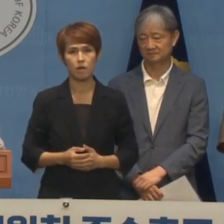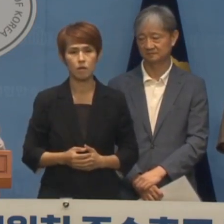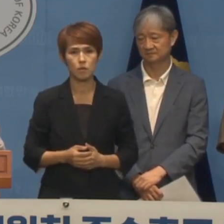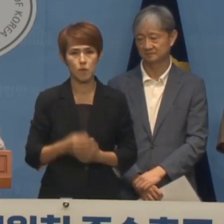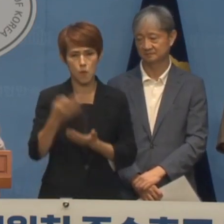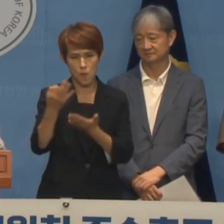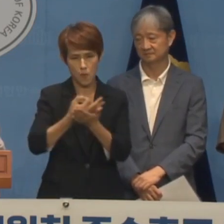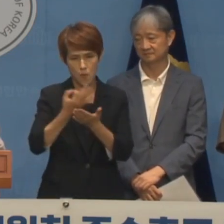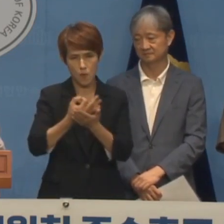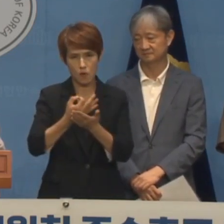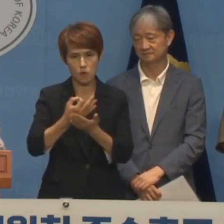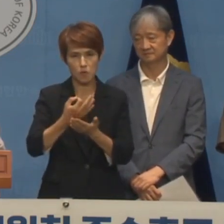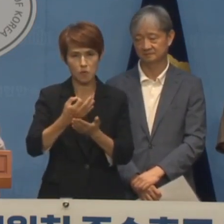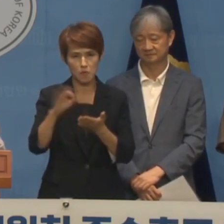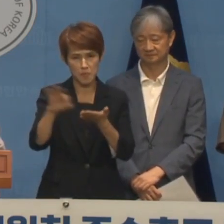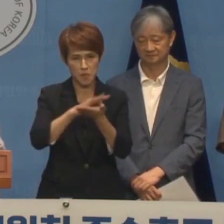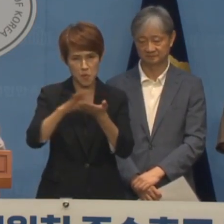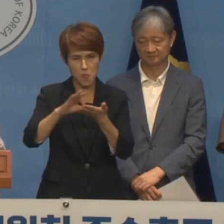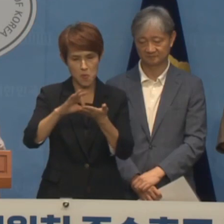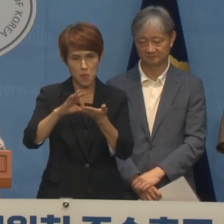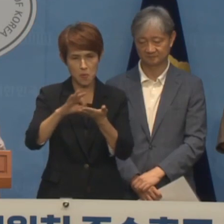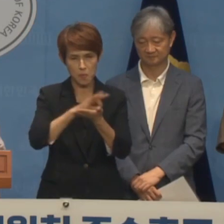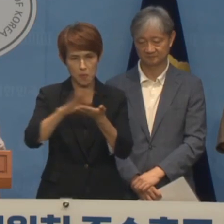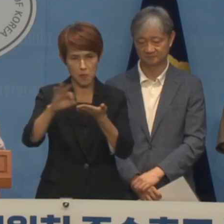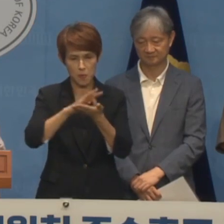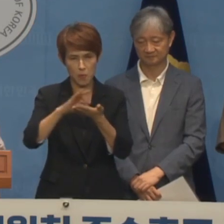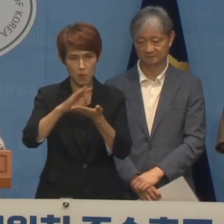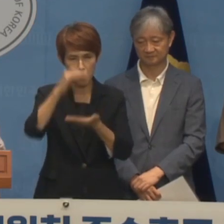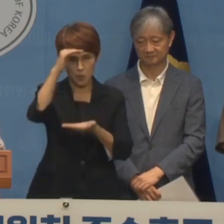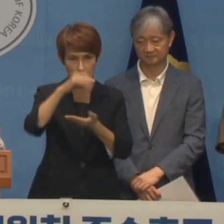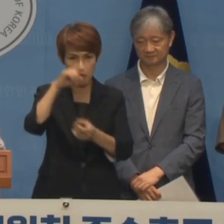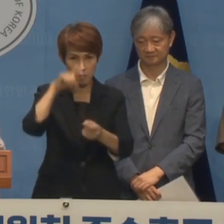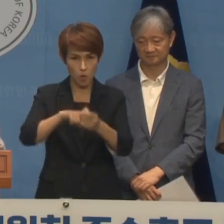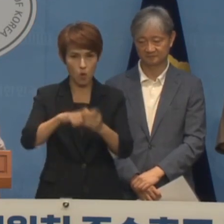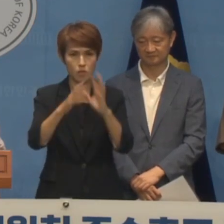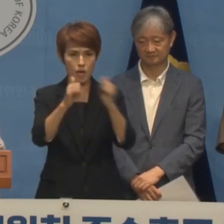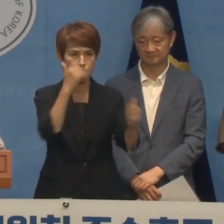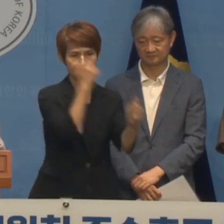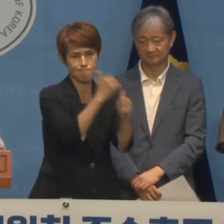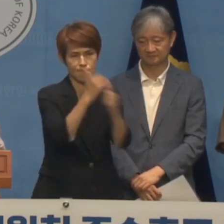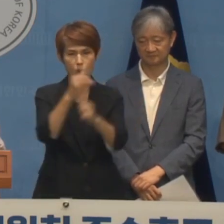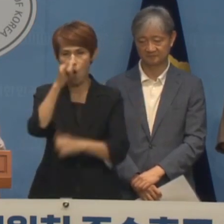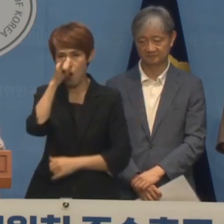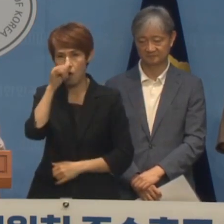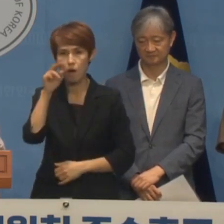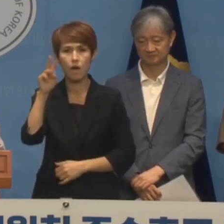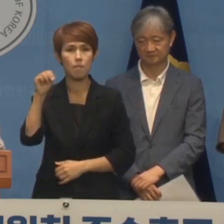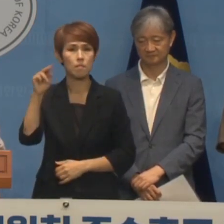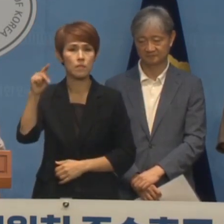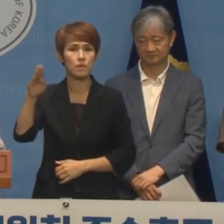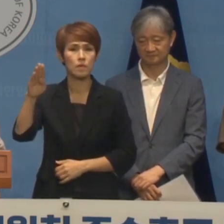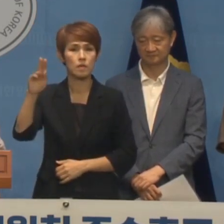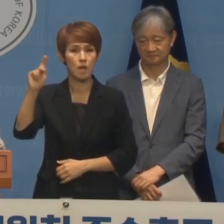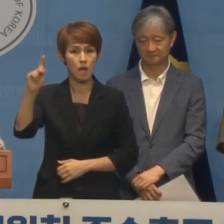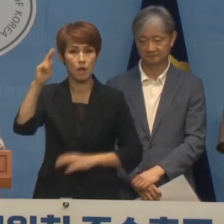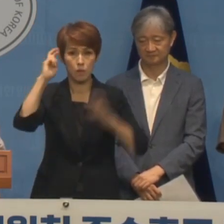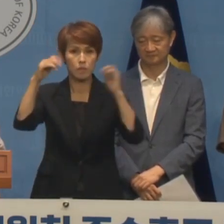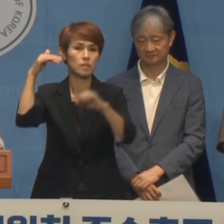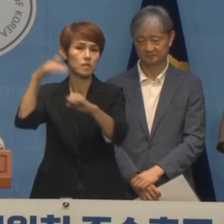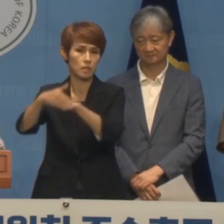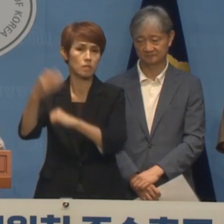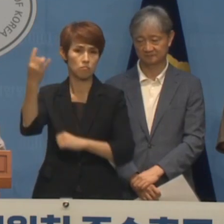절감을 목적으로 한 대규모 인력 구조 조정은 MBK가 인수한 기업에서 빠지지 않고 일어나고 있는